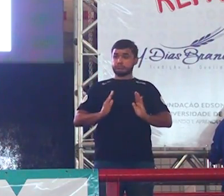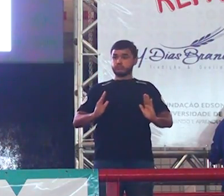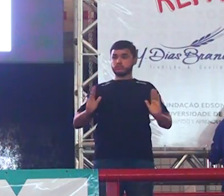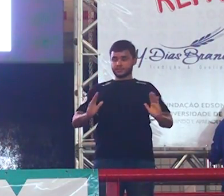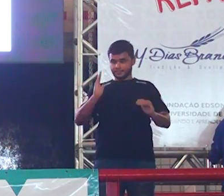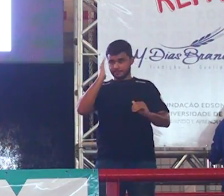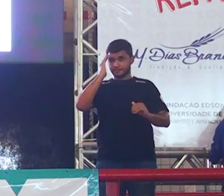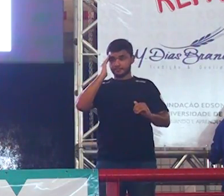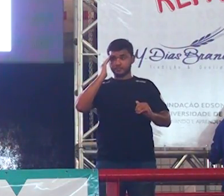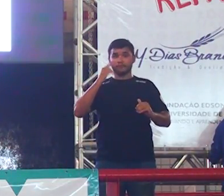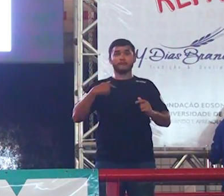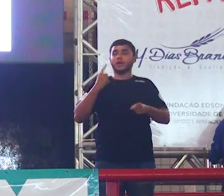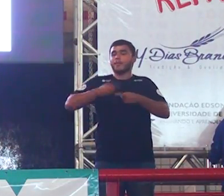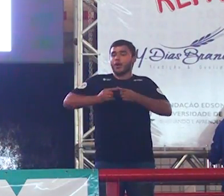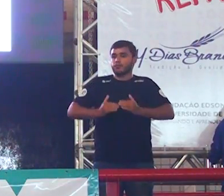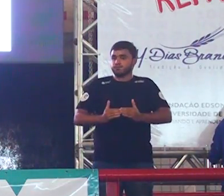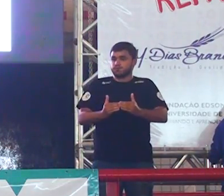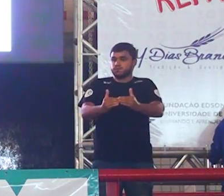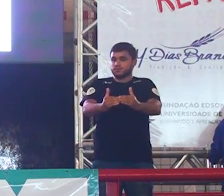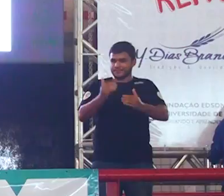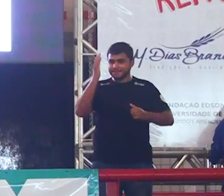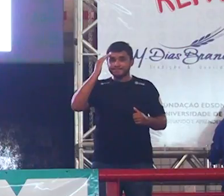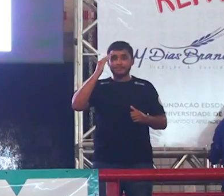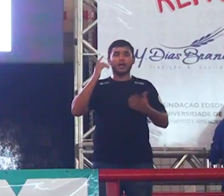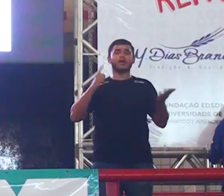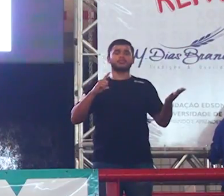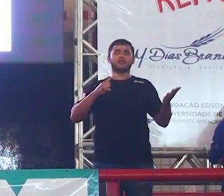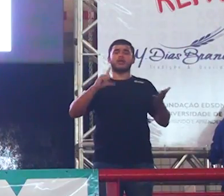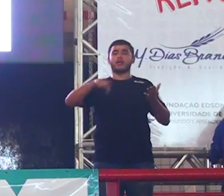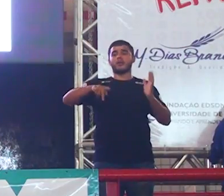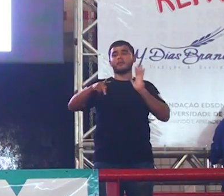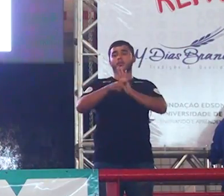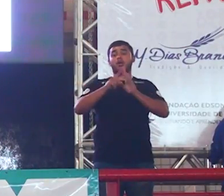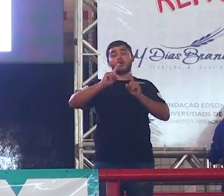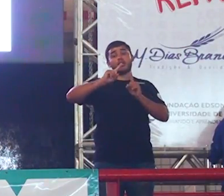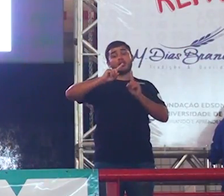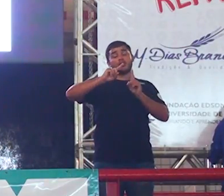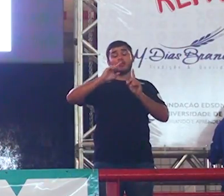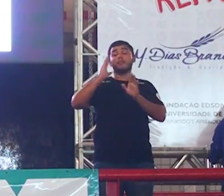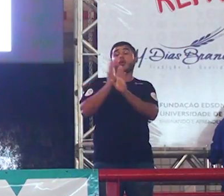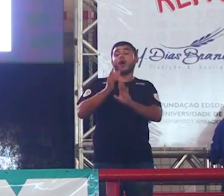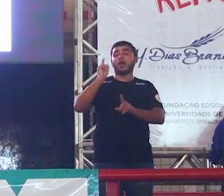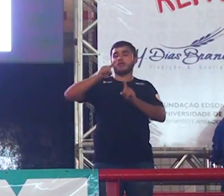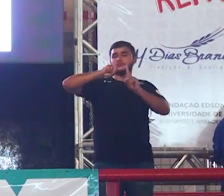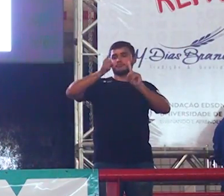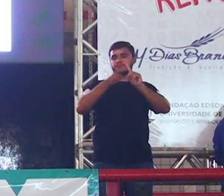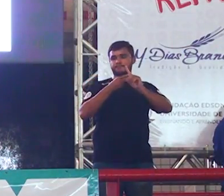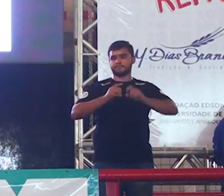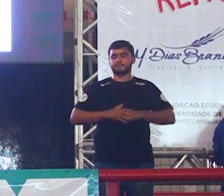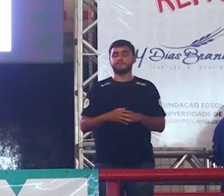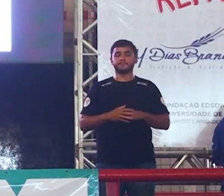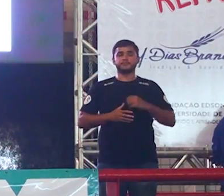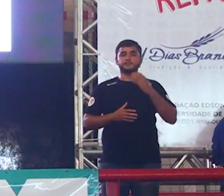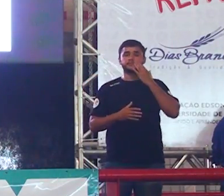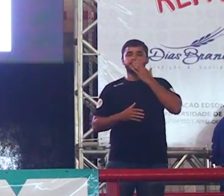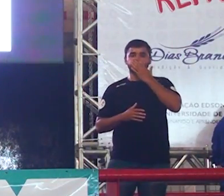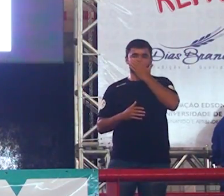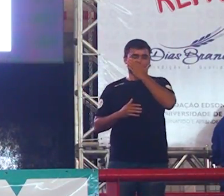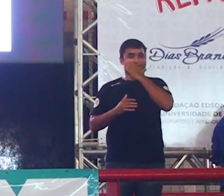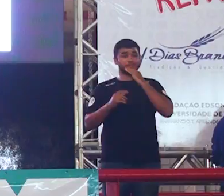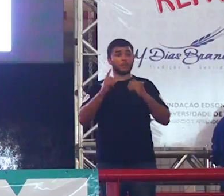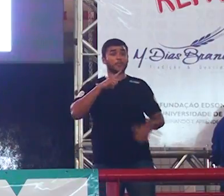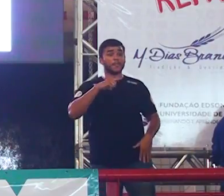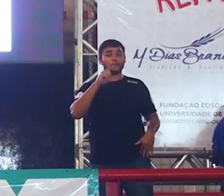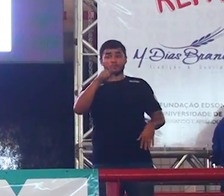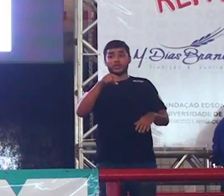útero ele aumenta até 50 vezes o seu tamanho durante a gestação. Esse útero, ele vai ter um músculo